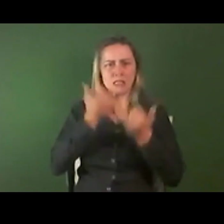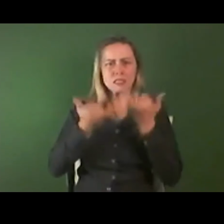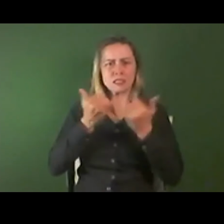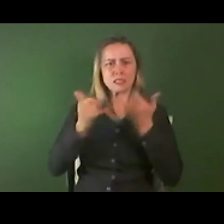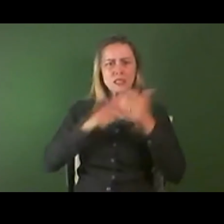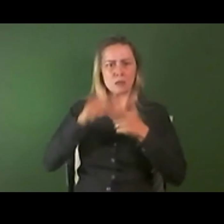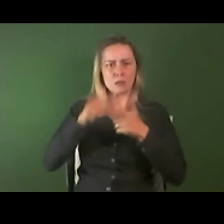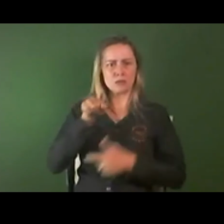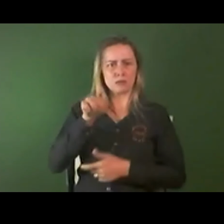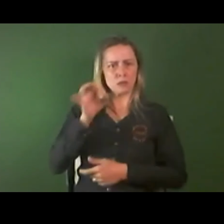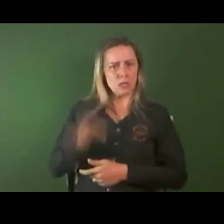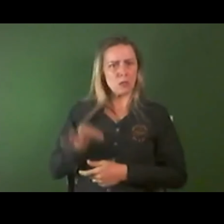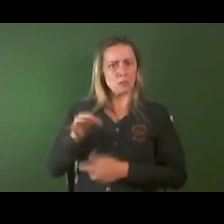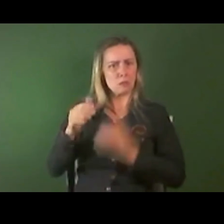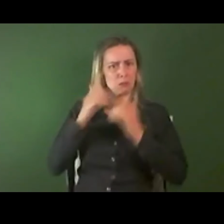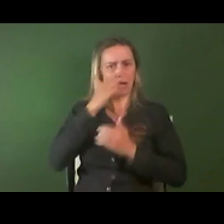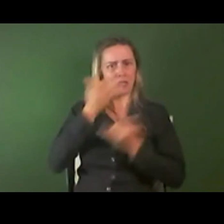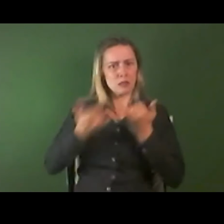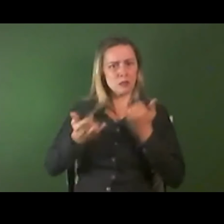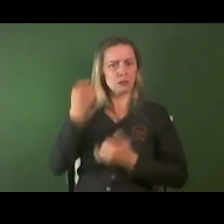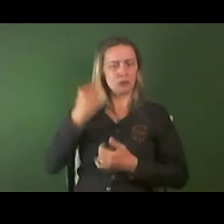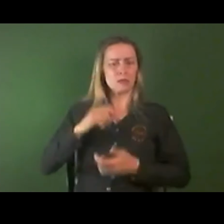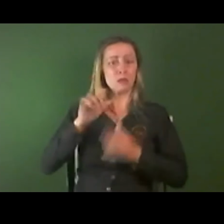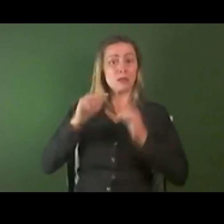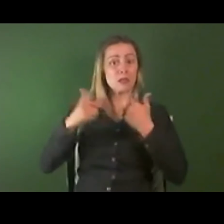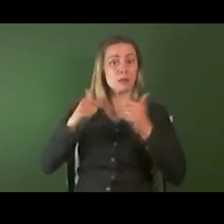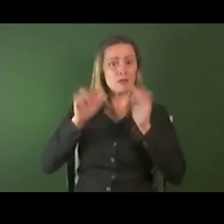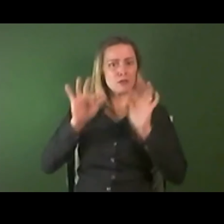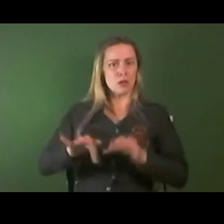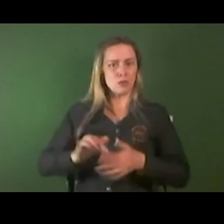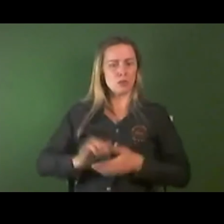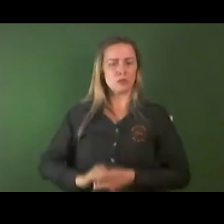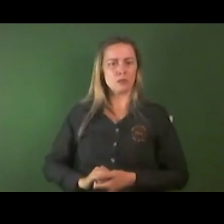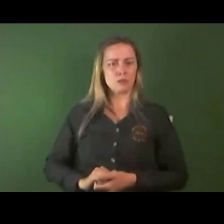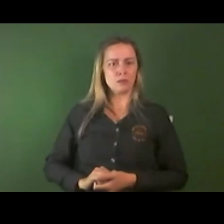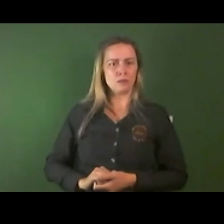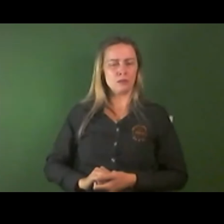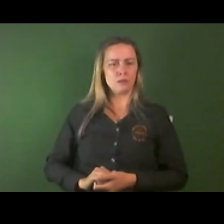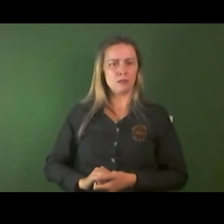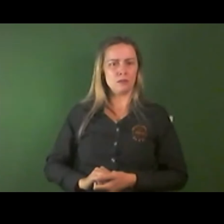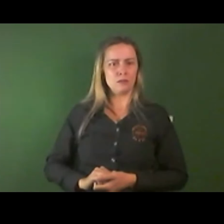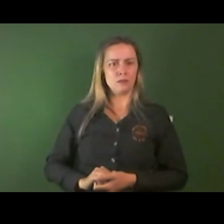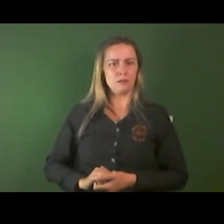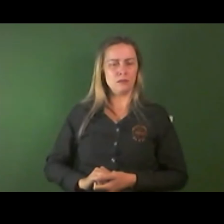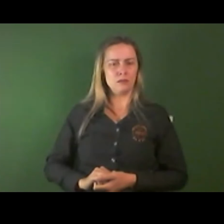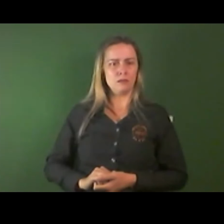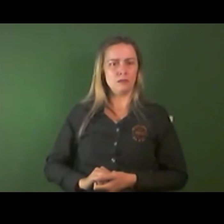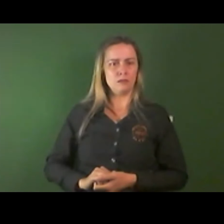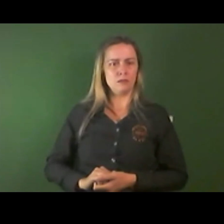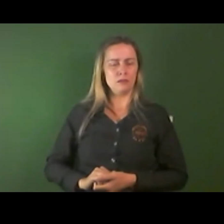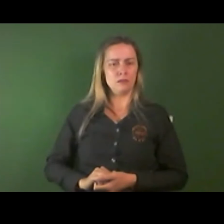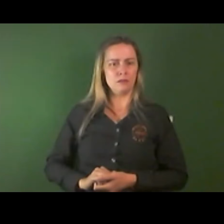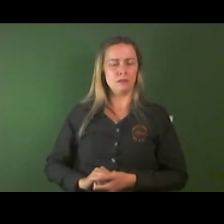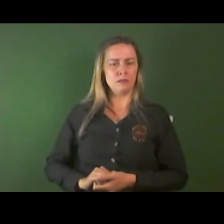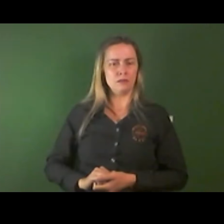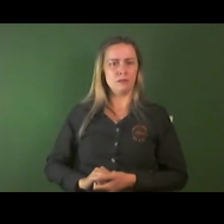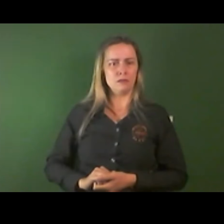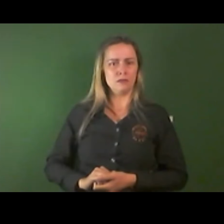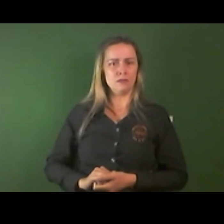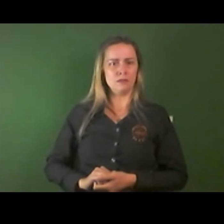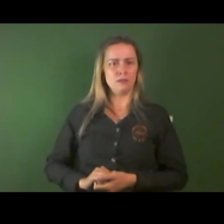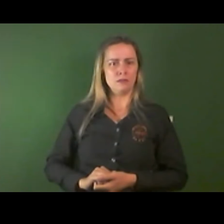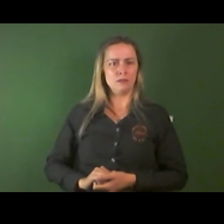Yokozuka. E depois eu vou para o trabalho final, e aí eu encerro a minha fala e a gente conversa se ainda houver tempo.